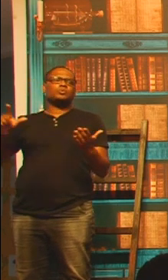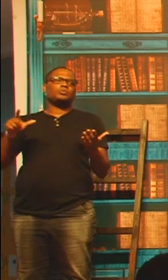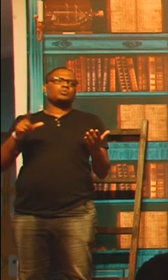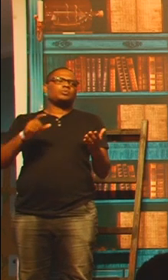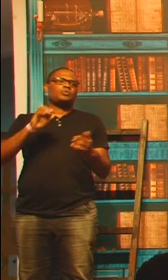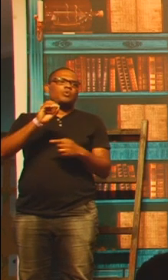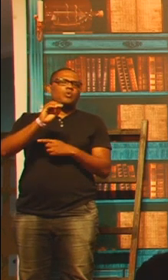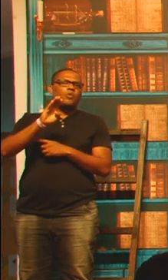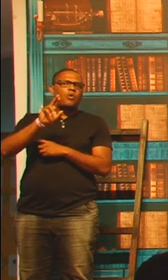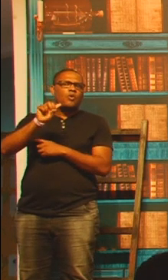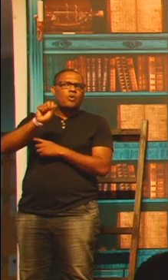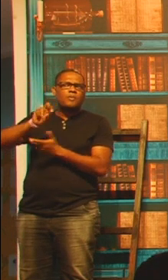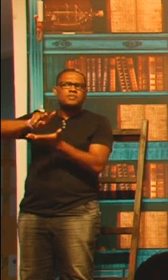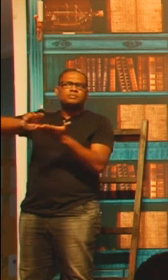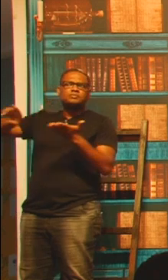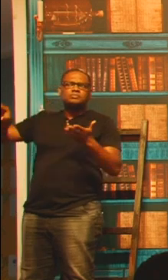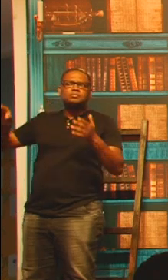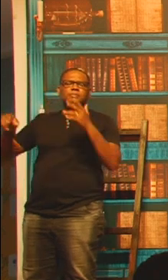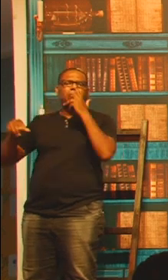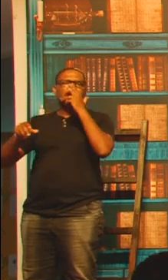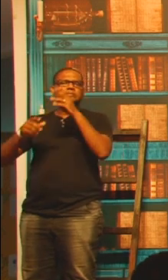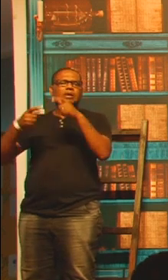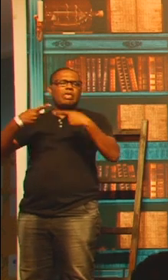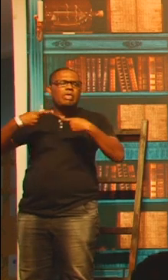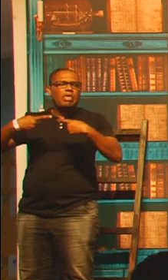de correspondentes de guerra e de